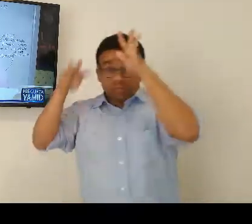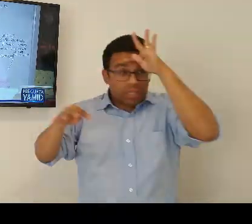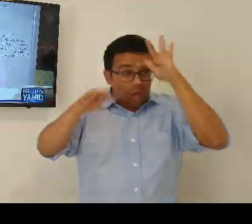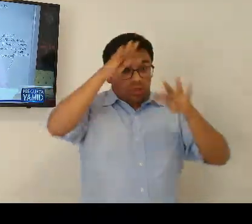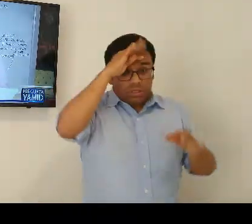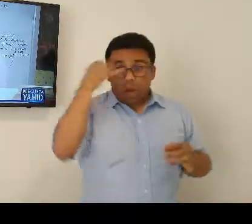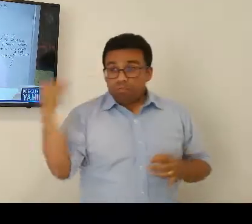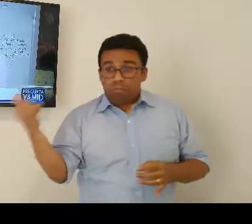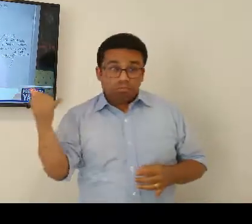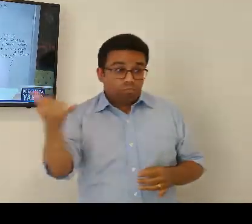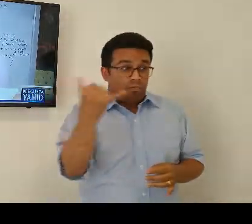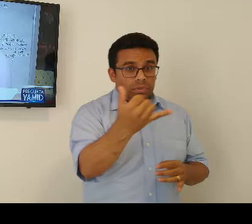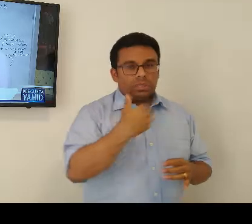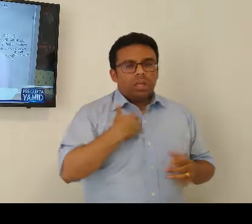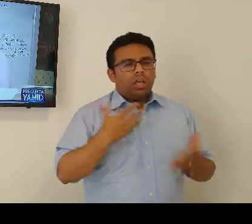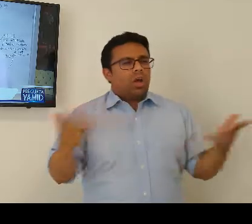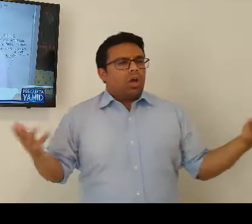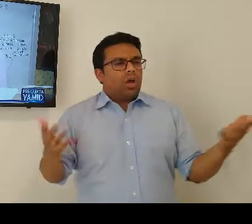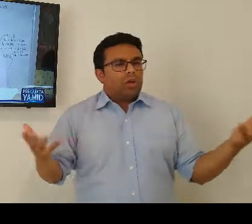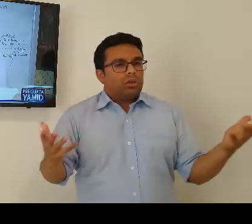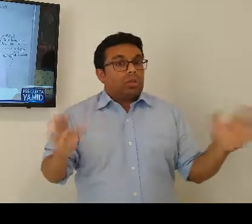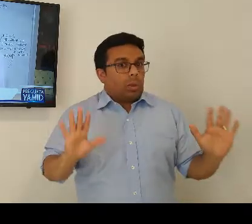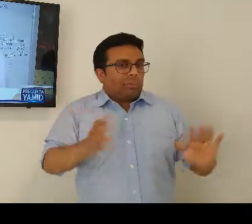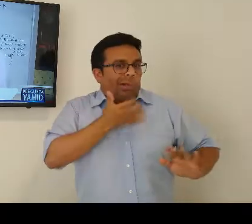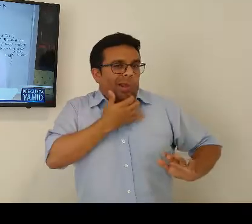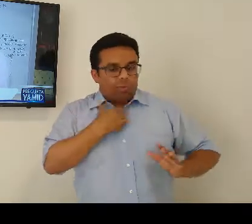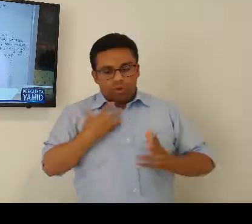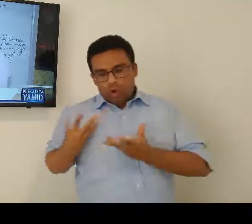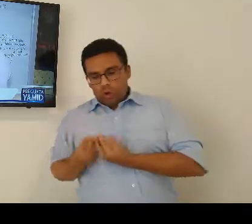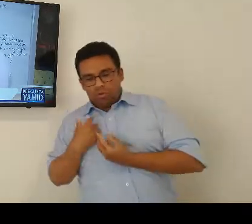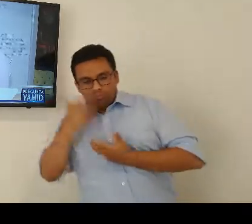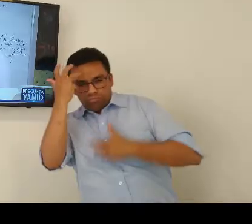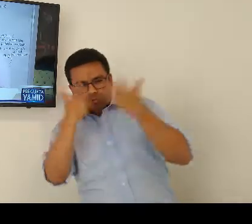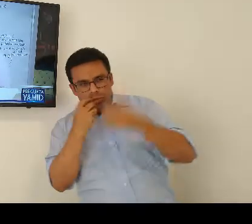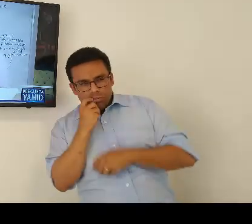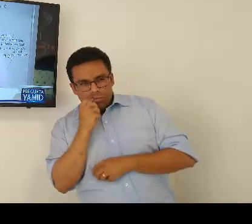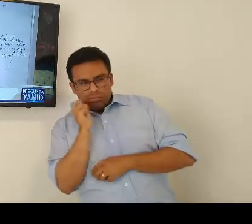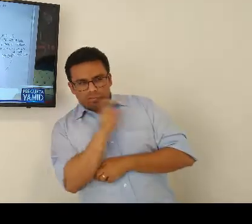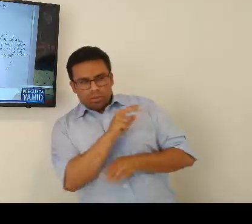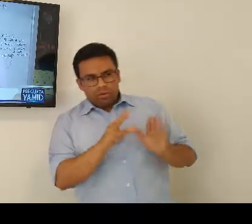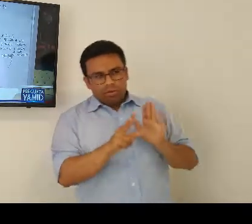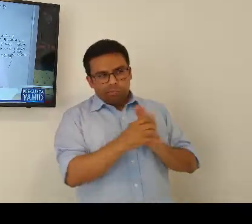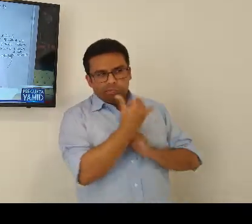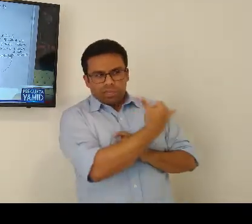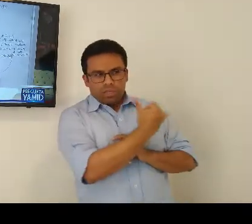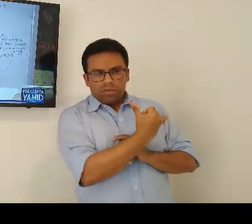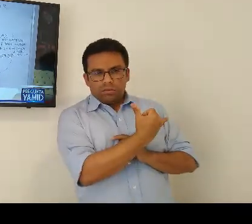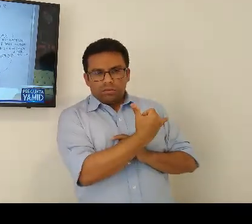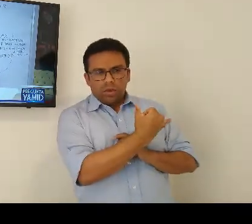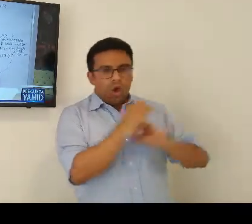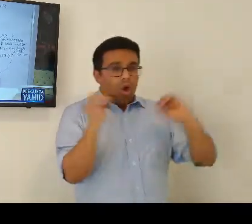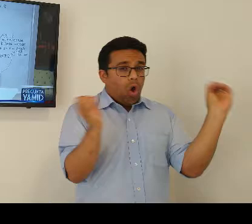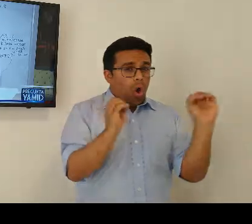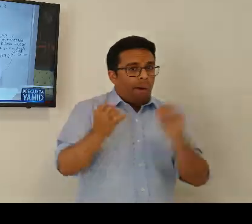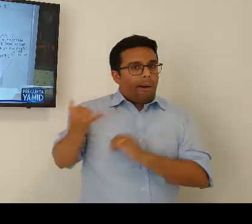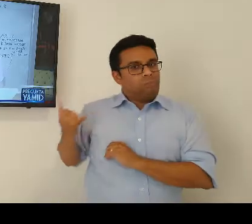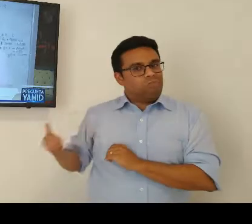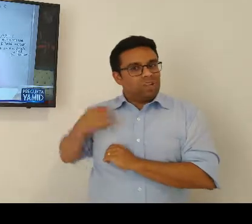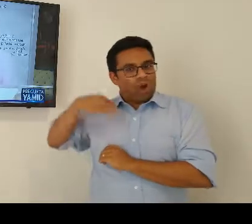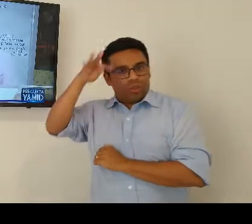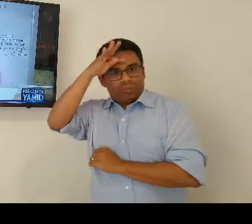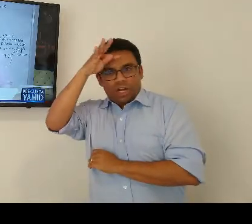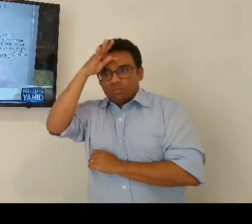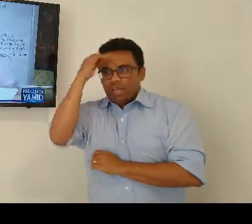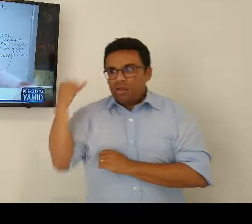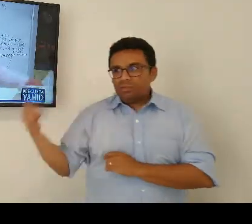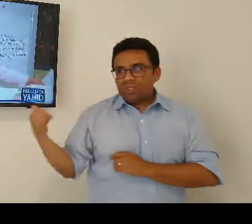mejor crecer y decidimos que es mucho más eficiente crecer UCIs, unidades de cuidados intensivos dentro de los hospitales actuales